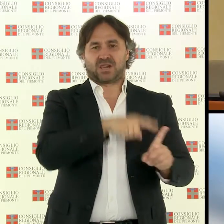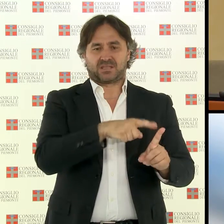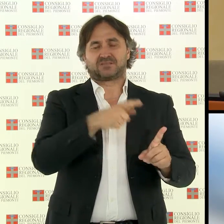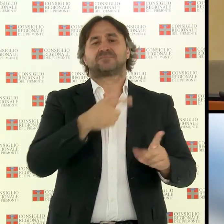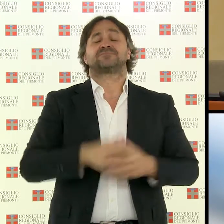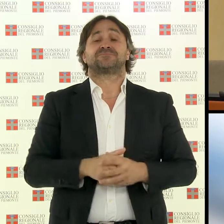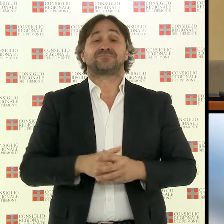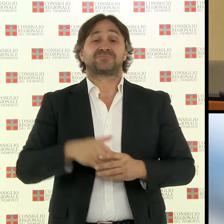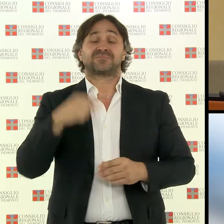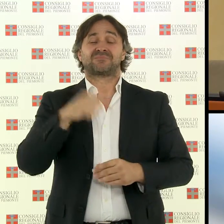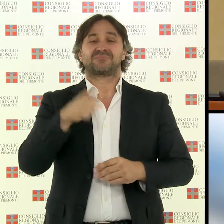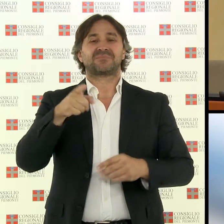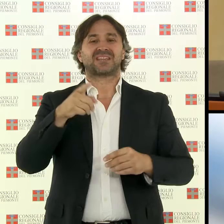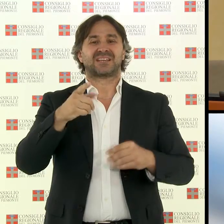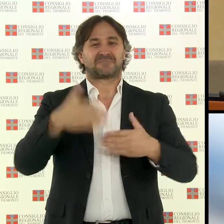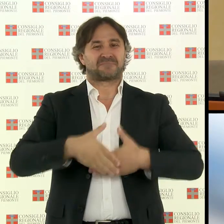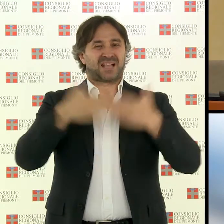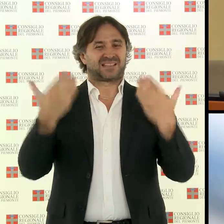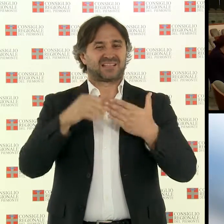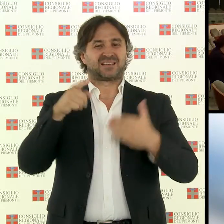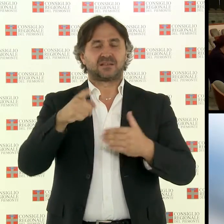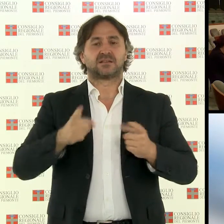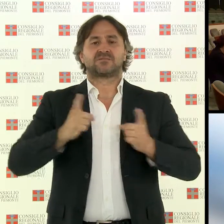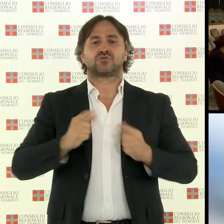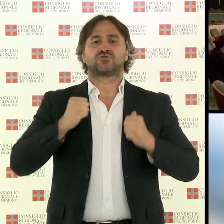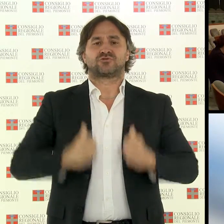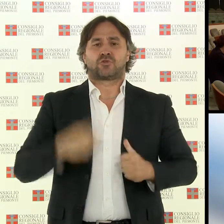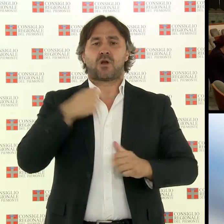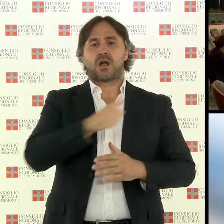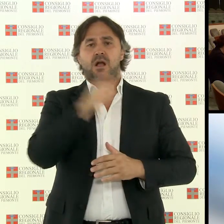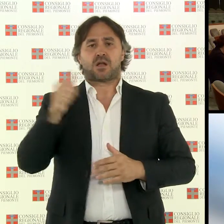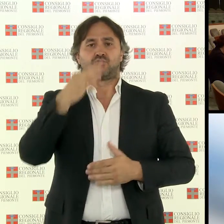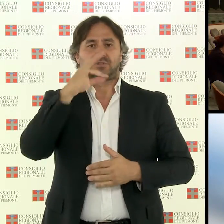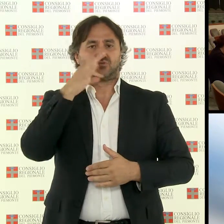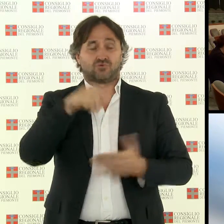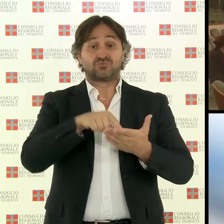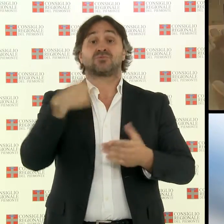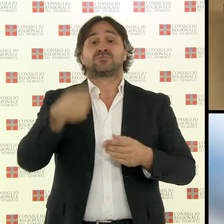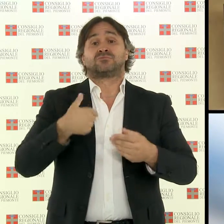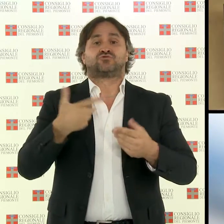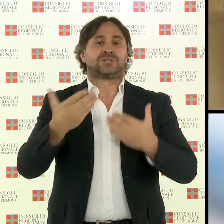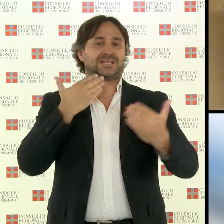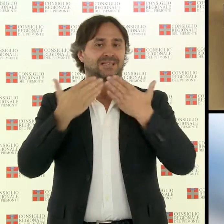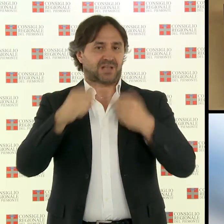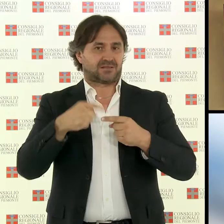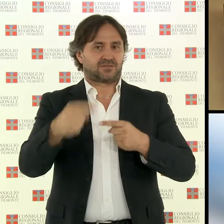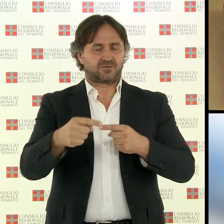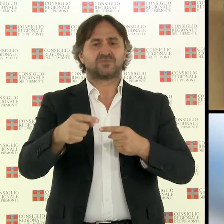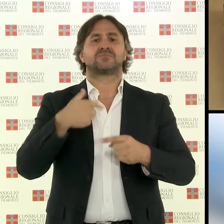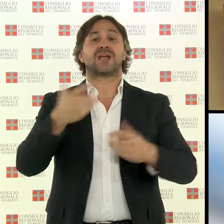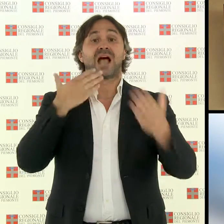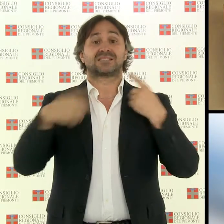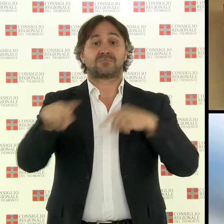In mattinata il difensore civico ha svolto la sua relazione annuale, sulla quale si è aperto il dibattito. L'Assemblea ha poi approvato il